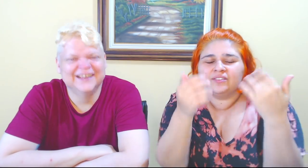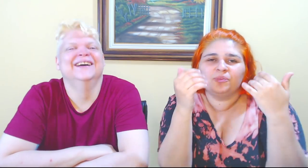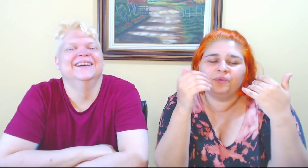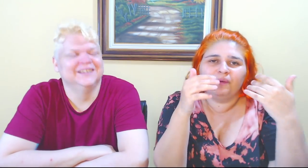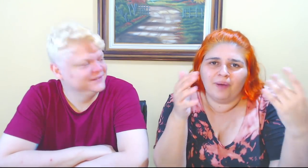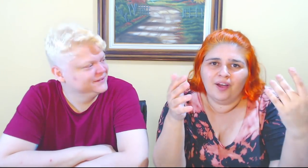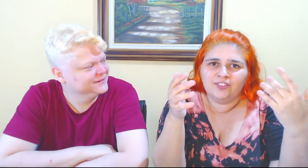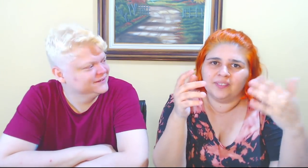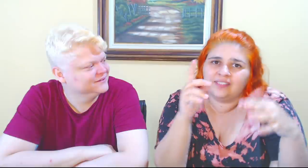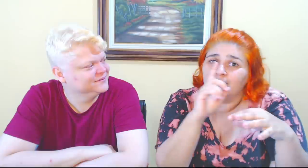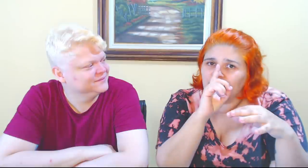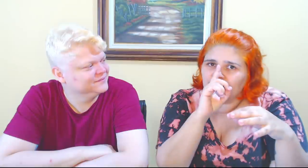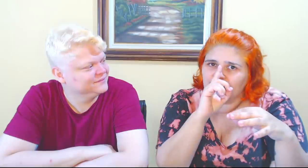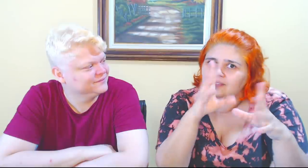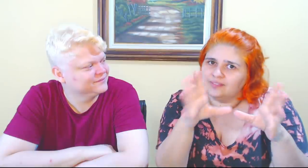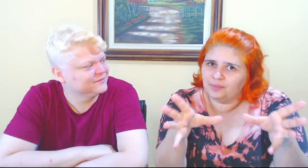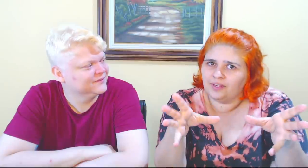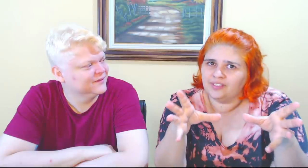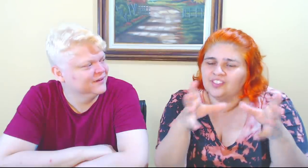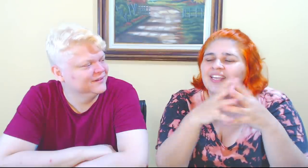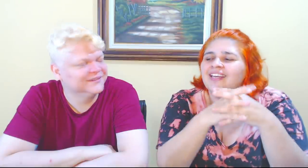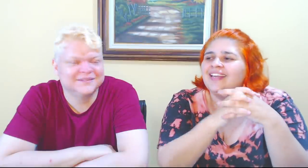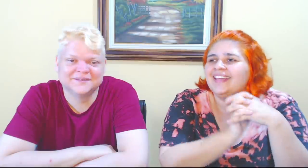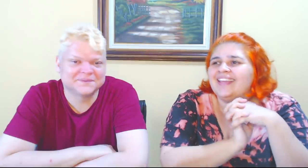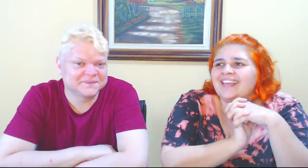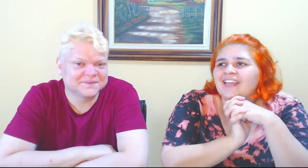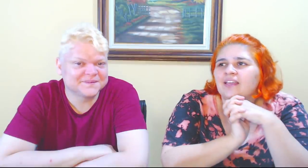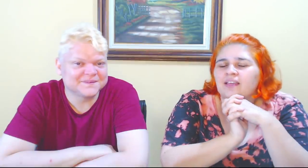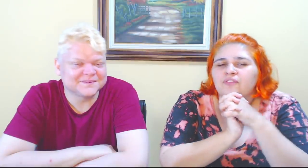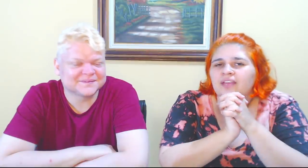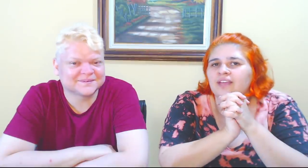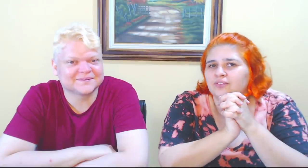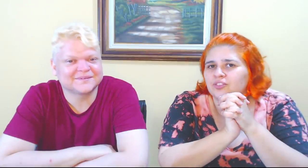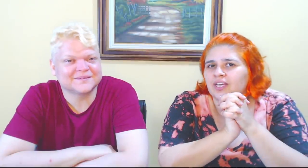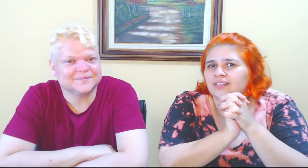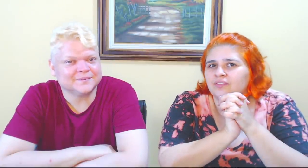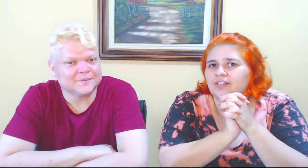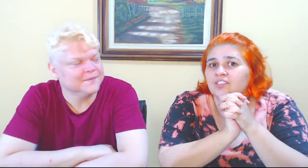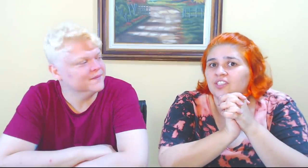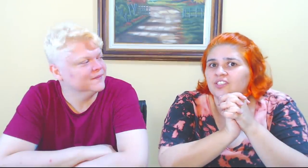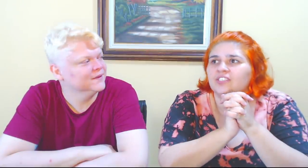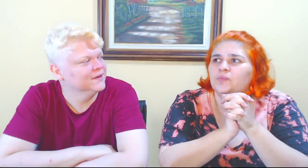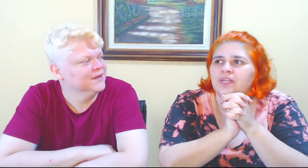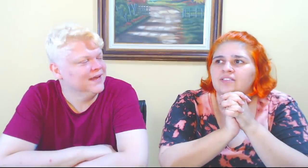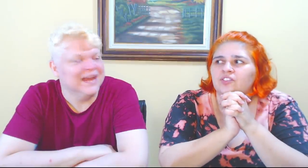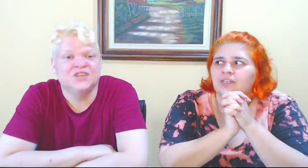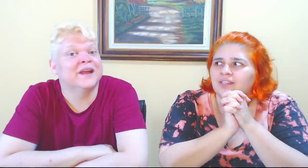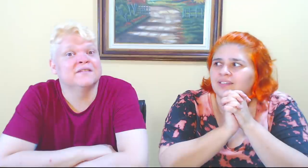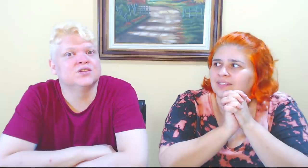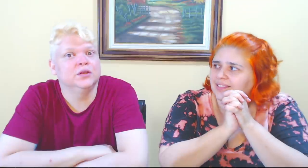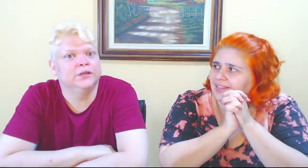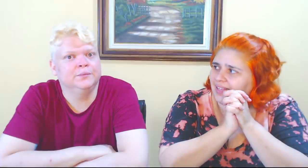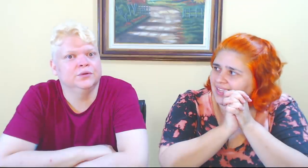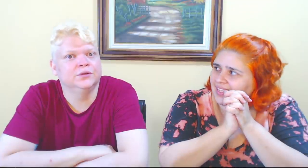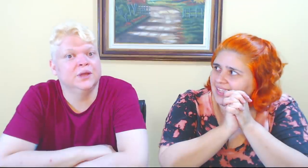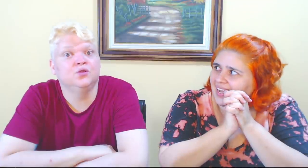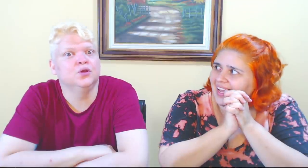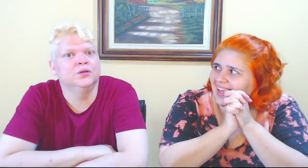Tipo Não pode Porque senão Não pode E eu fiquei angustiada Eu falei Gente que experiência A ficava Se olhando o tempo todo O tempo todo É